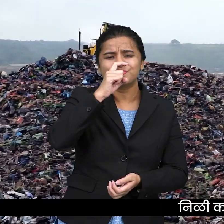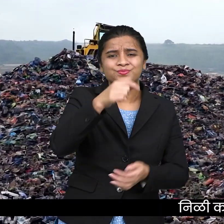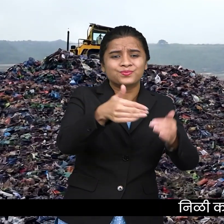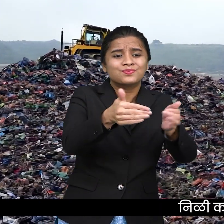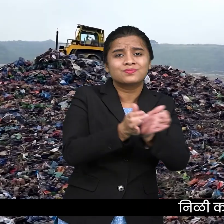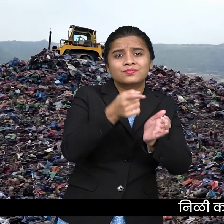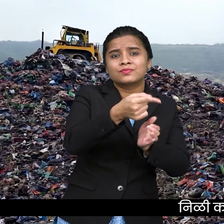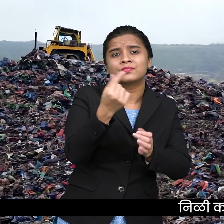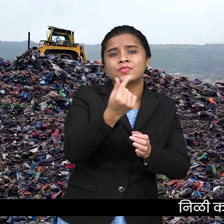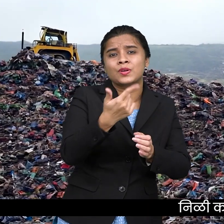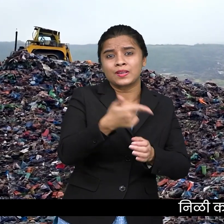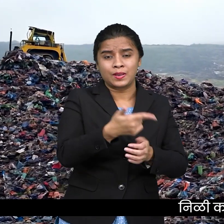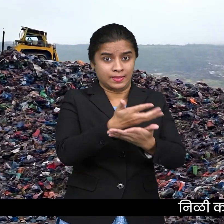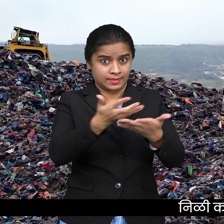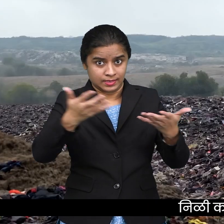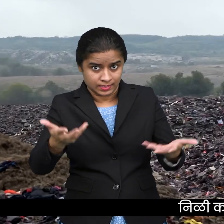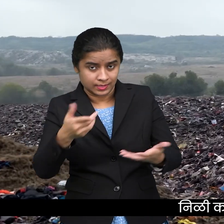निळी कचराकुंडी प्लास्टिक,